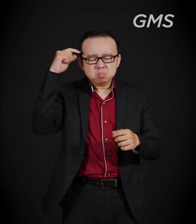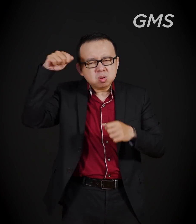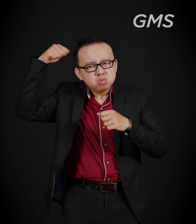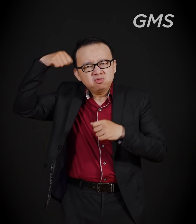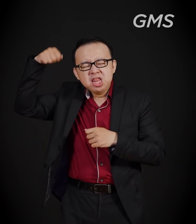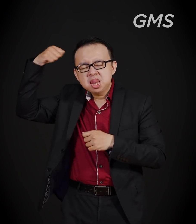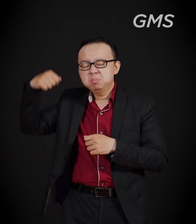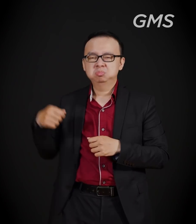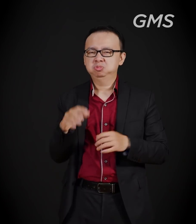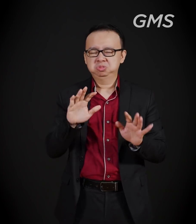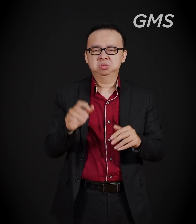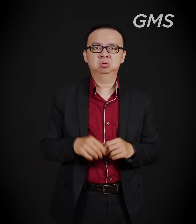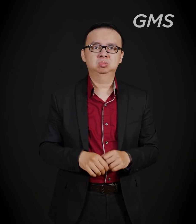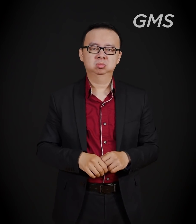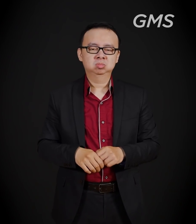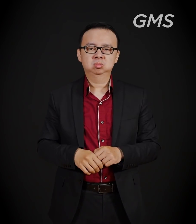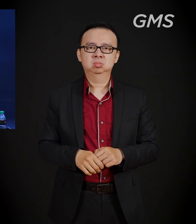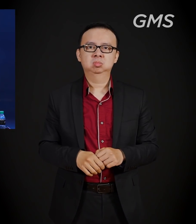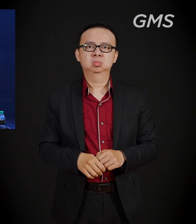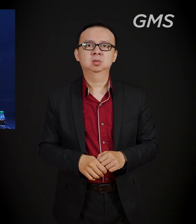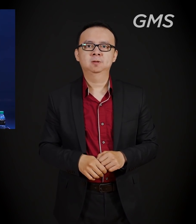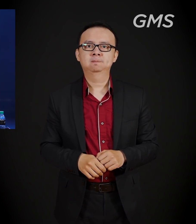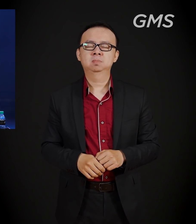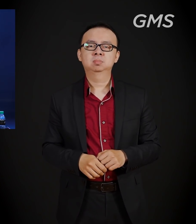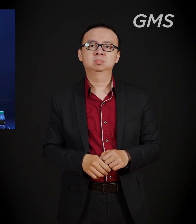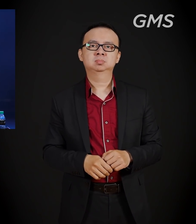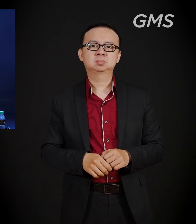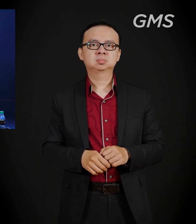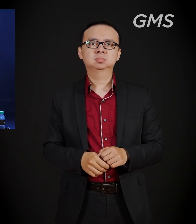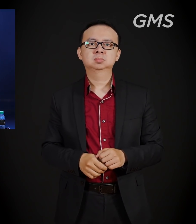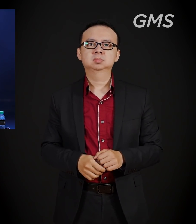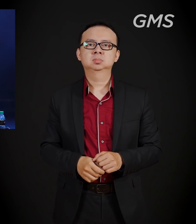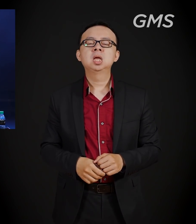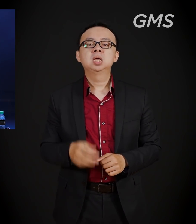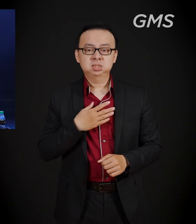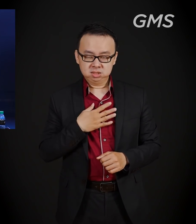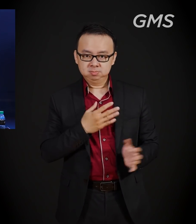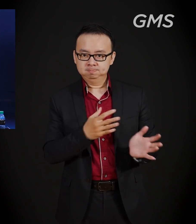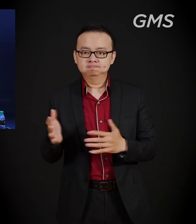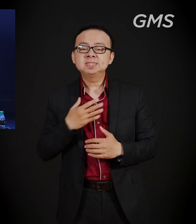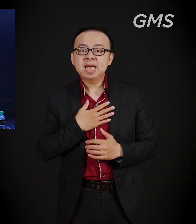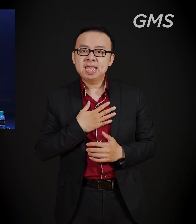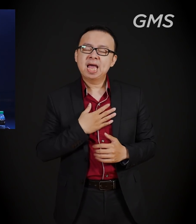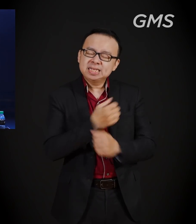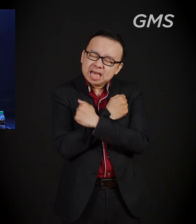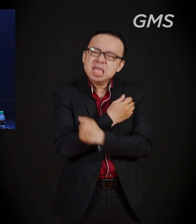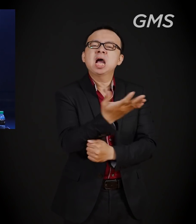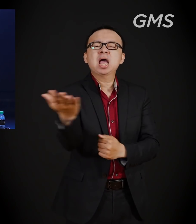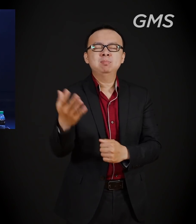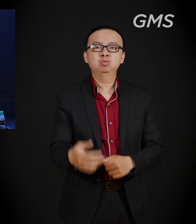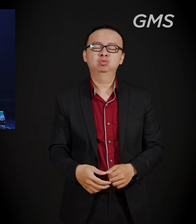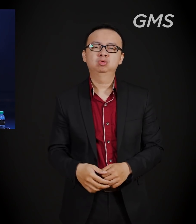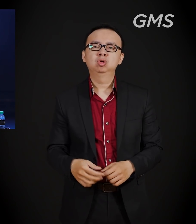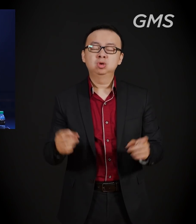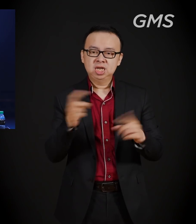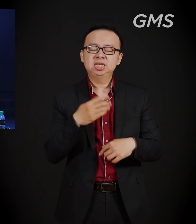pendeta ini bikin kaget-kaget kalau ngomong. Saudaraku yang kasih dalam Tuhan, saya sayang sama saudara. Karena itu saya gak akan